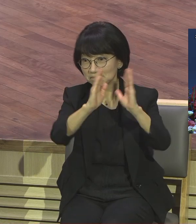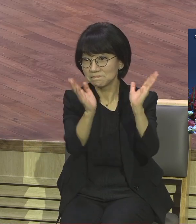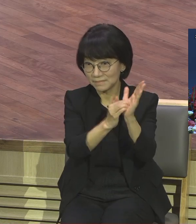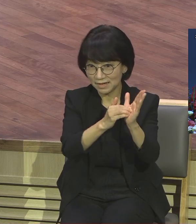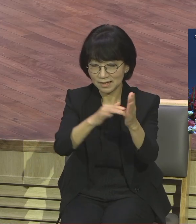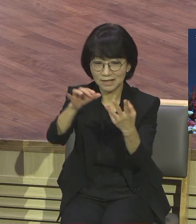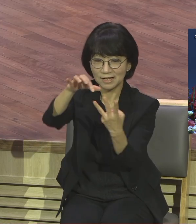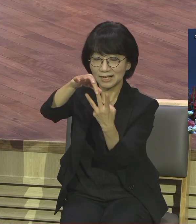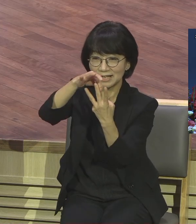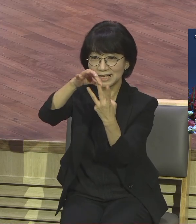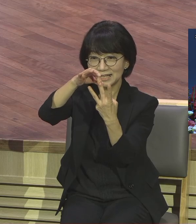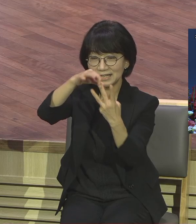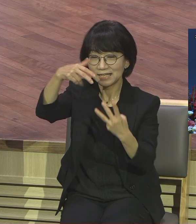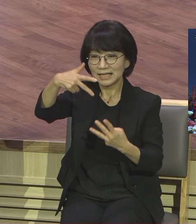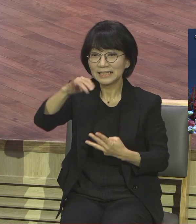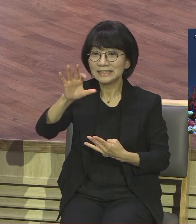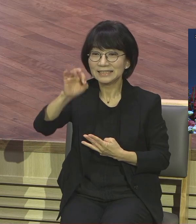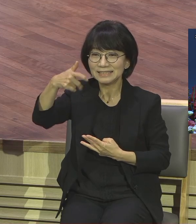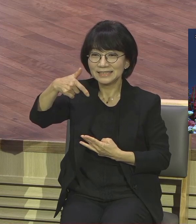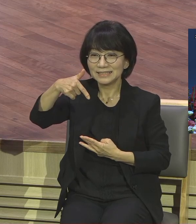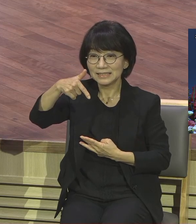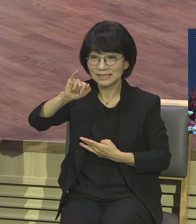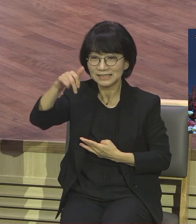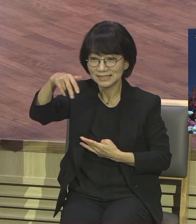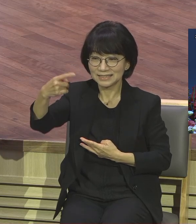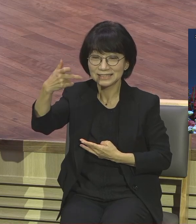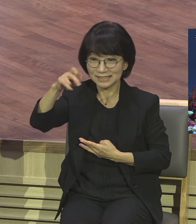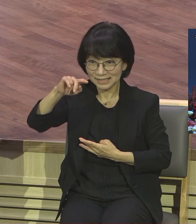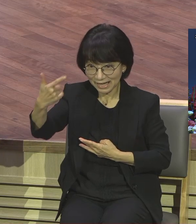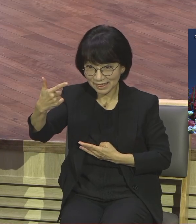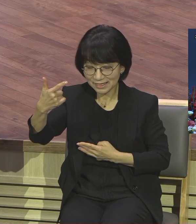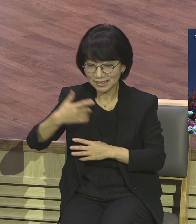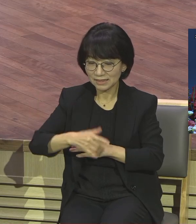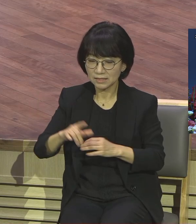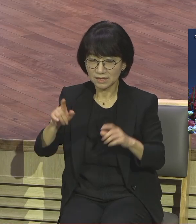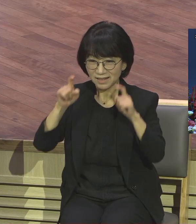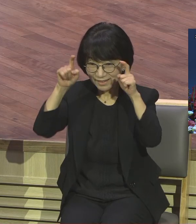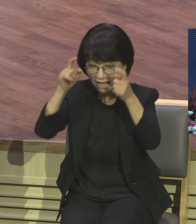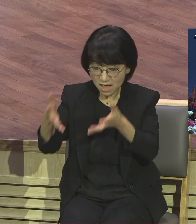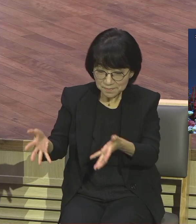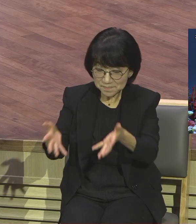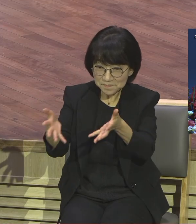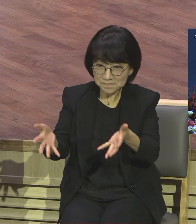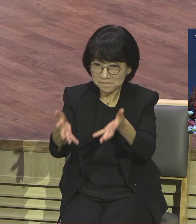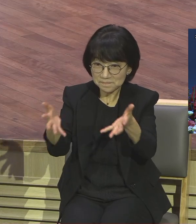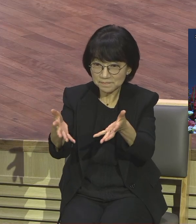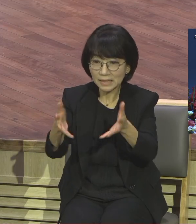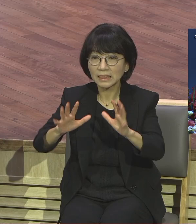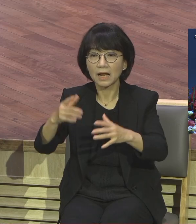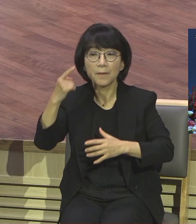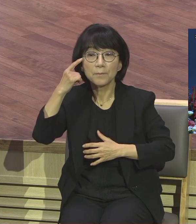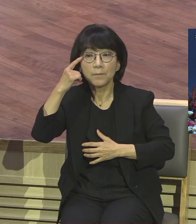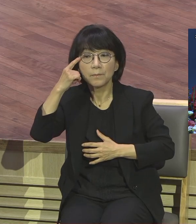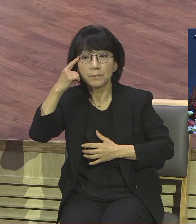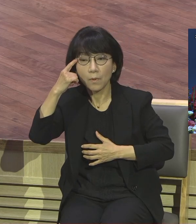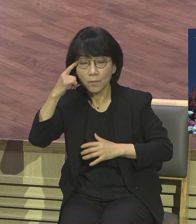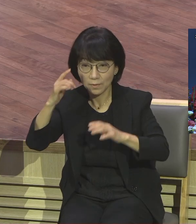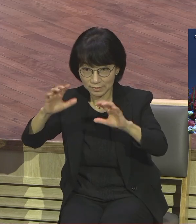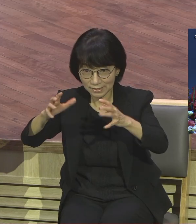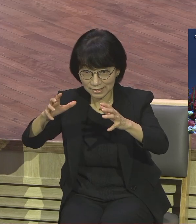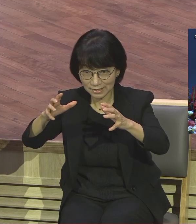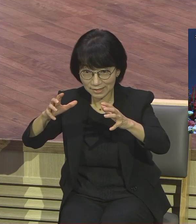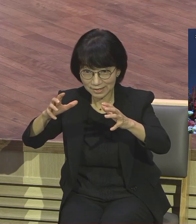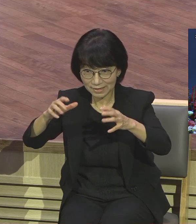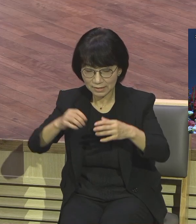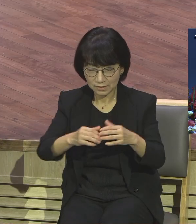징기스칸은 이 몽골의 한 유목민 집단 출신인데 이 부족들을 그리 통합을 해가지고